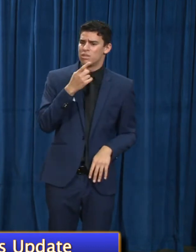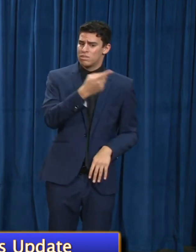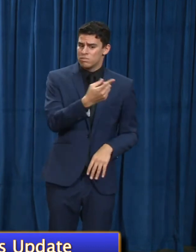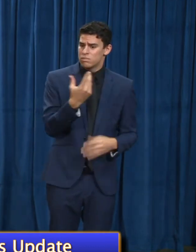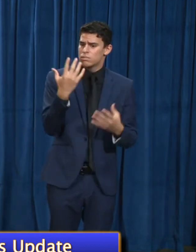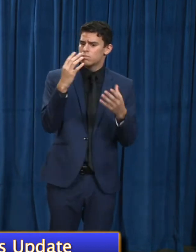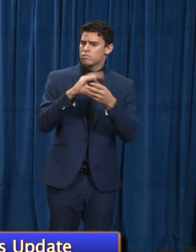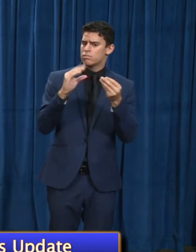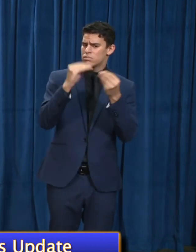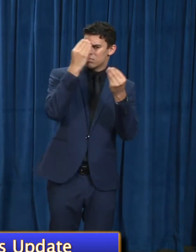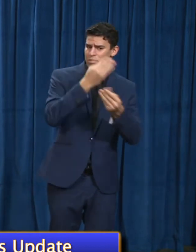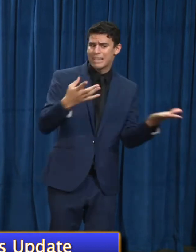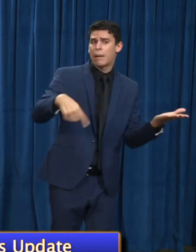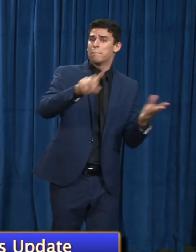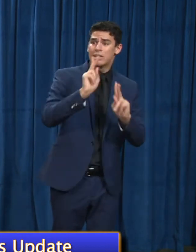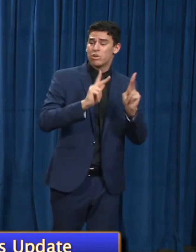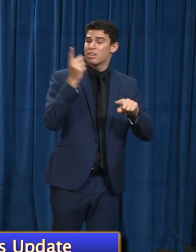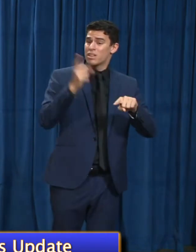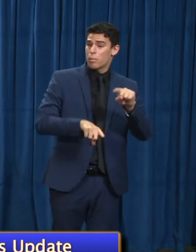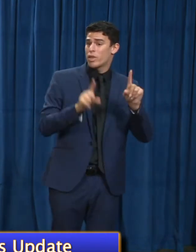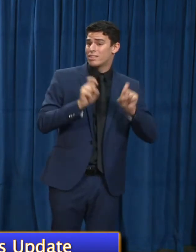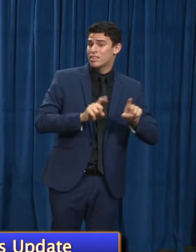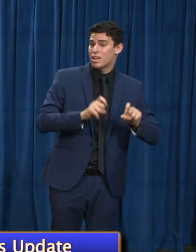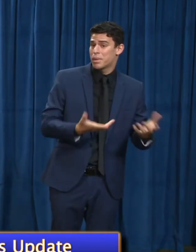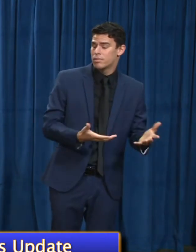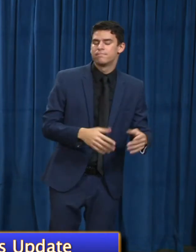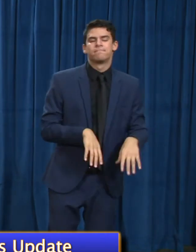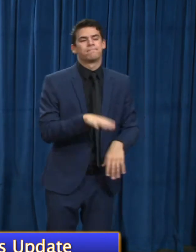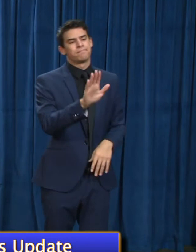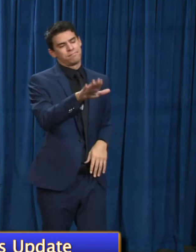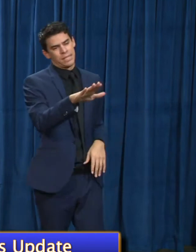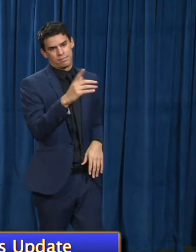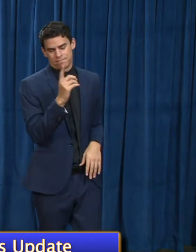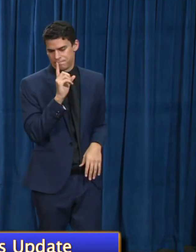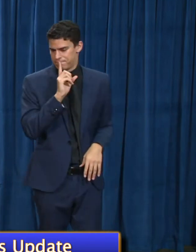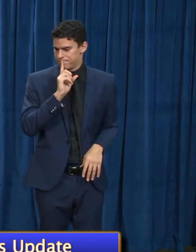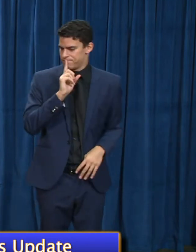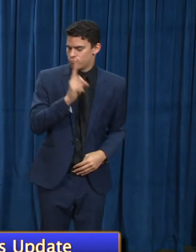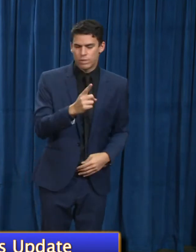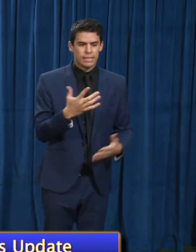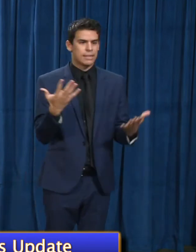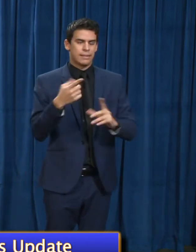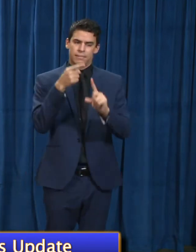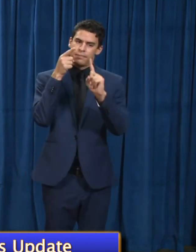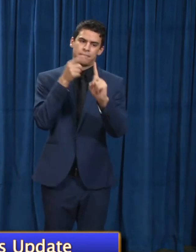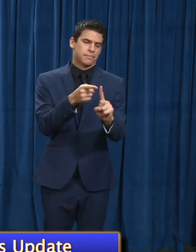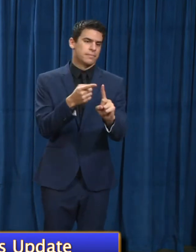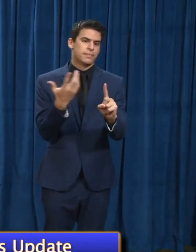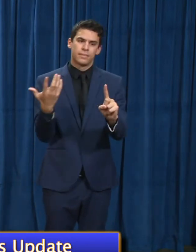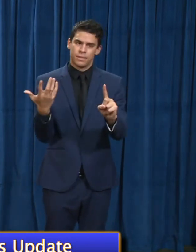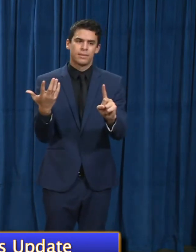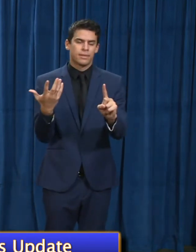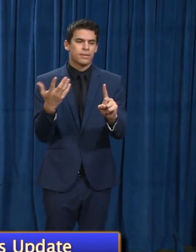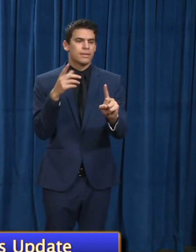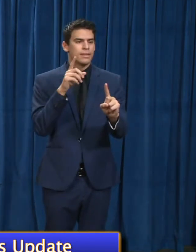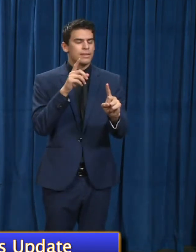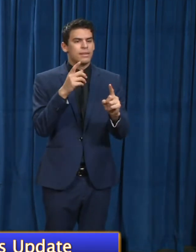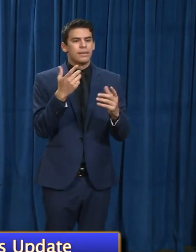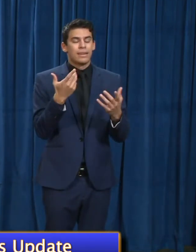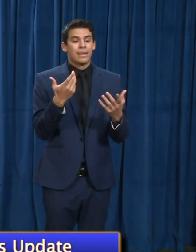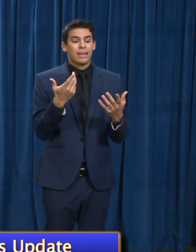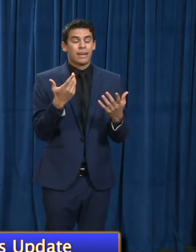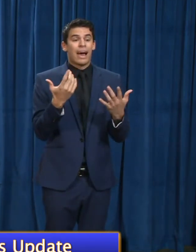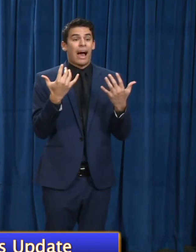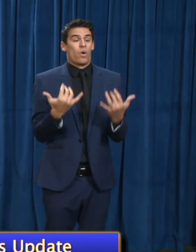personas? Mira, hay una realidad que tenemos que tener en cuenta, y es que el nivel